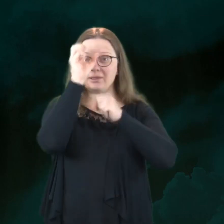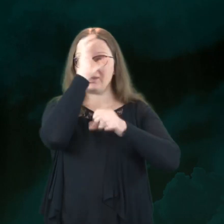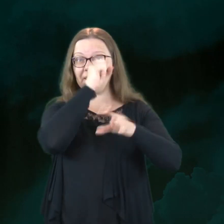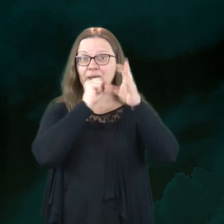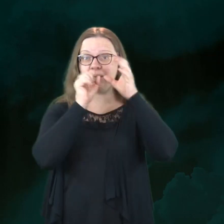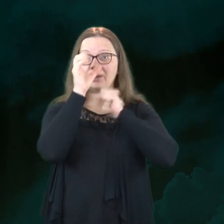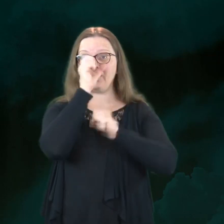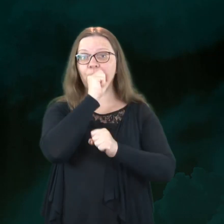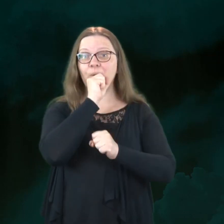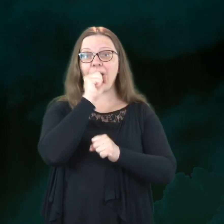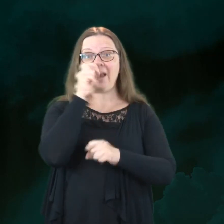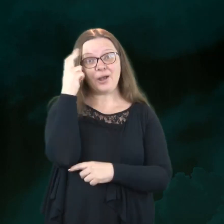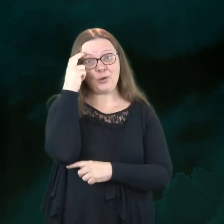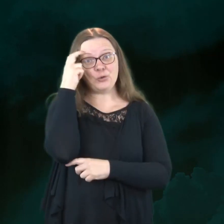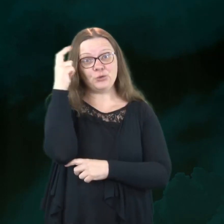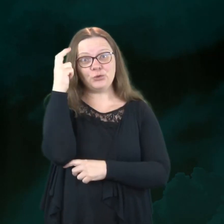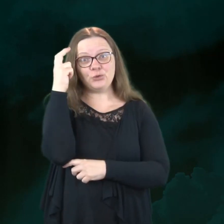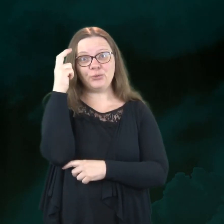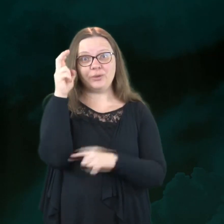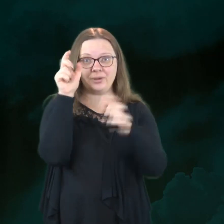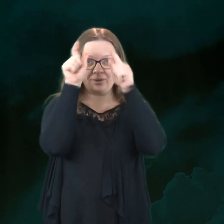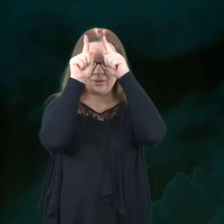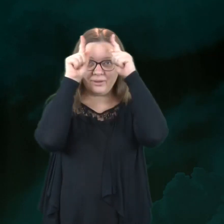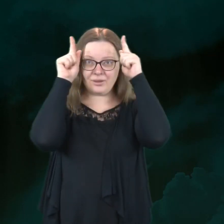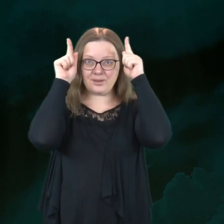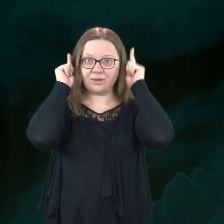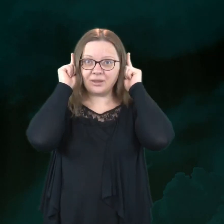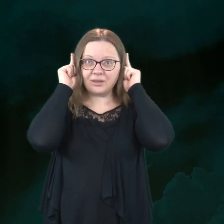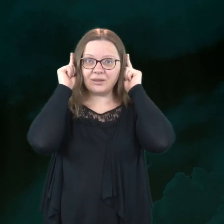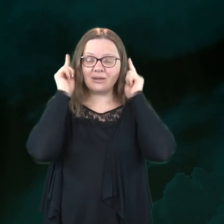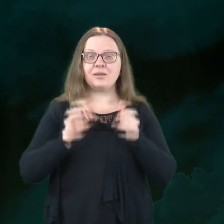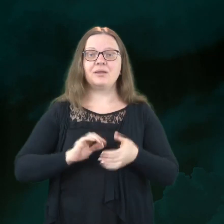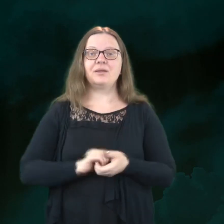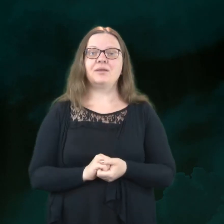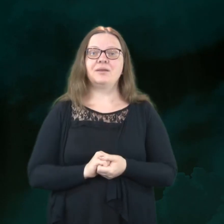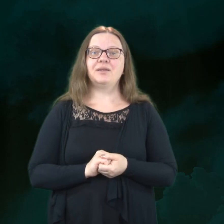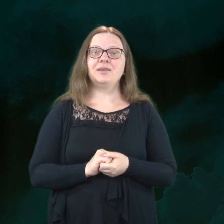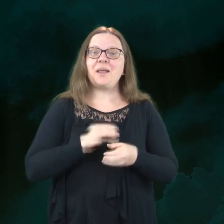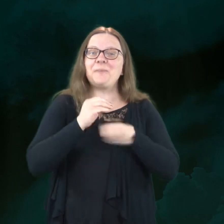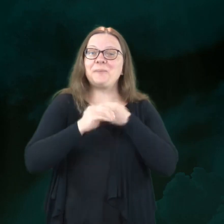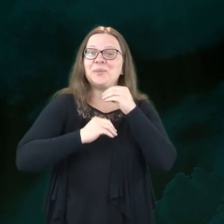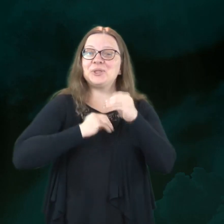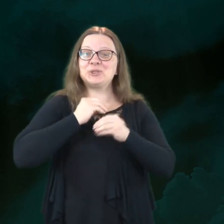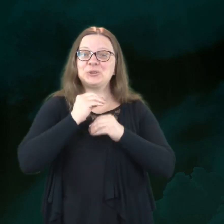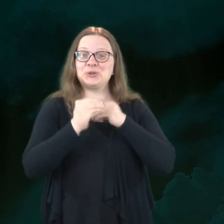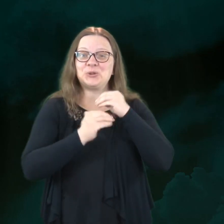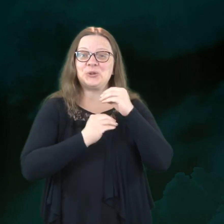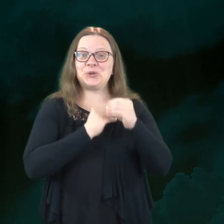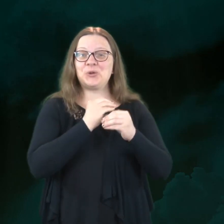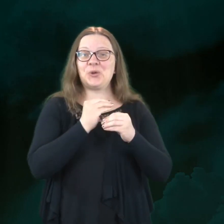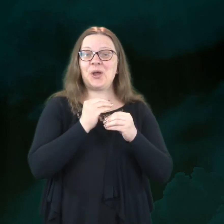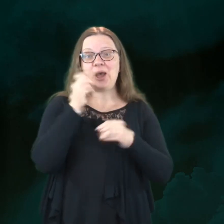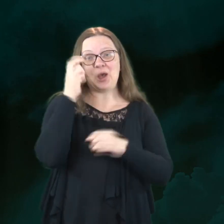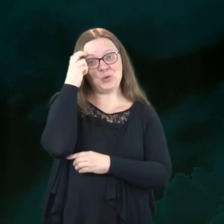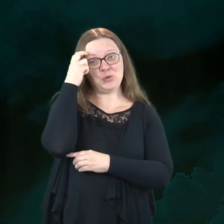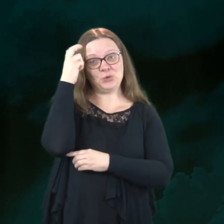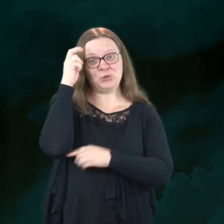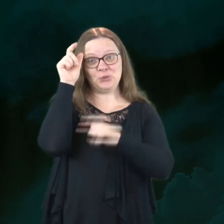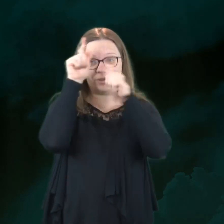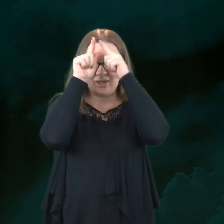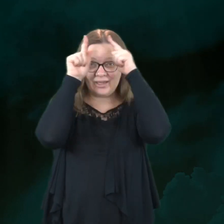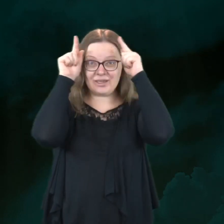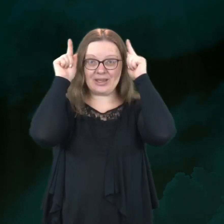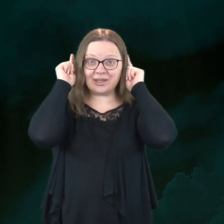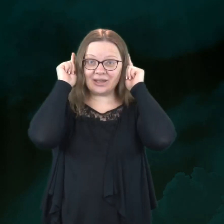ele espalhou a cultura grega. E ele misturou a cultura grega com a cultura oriental